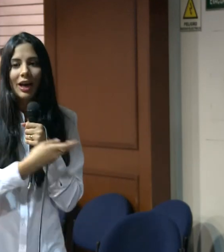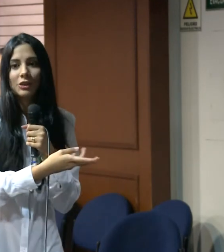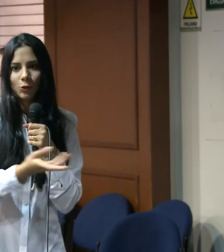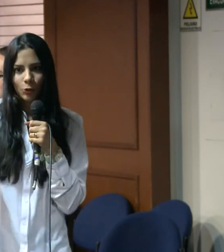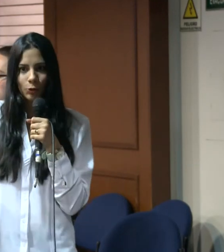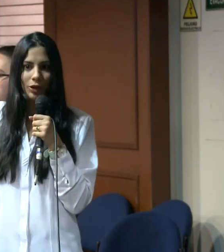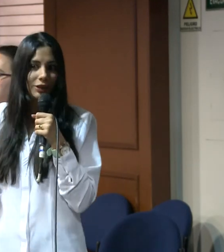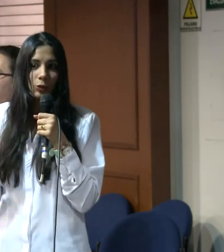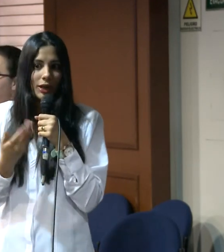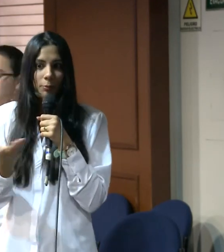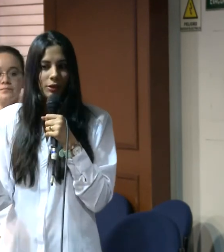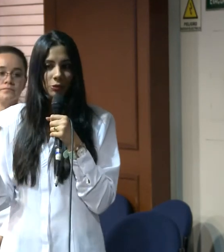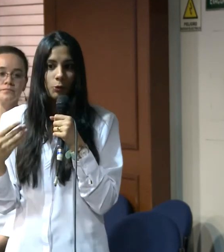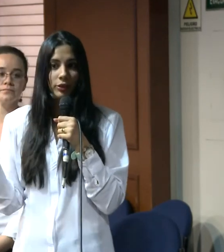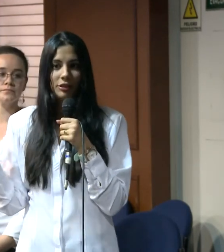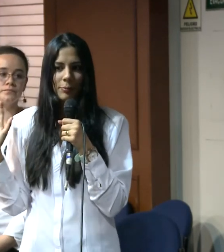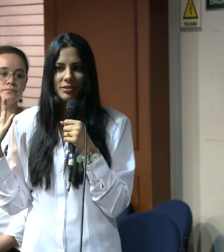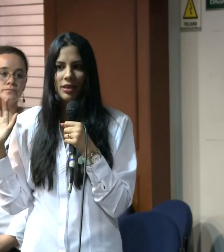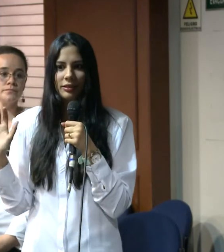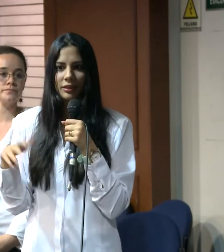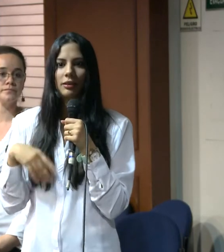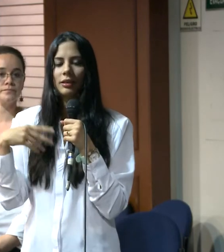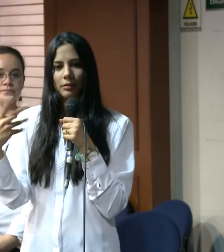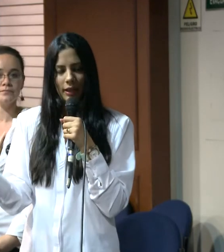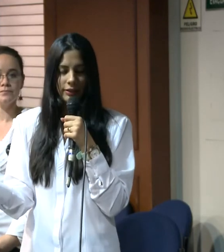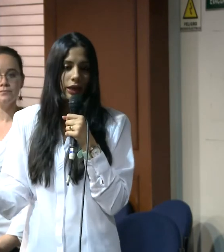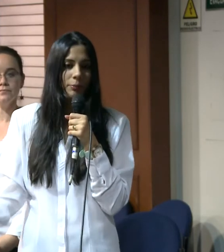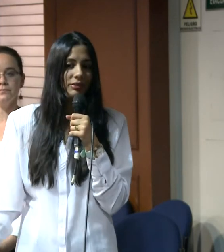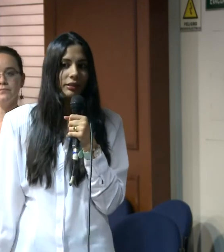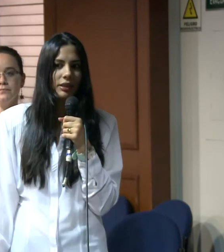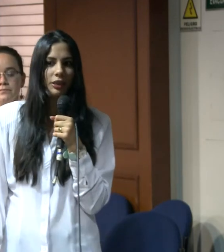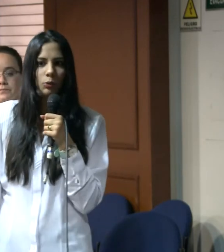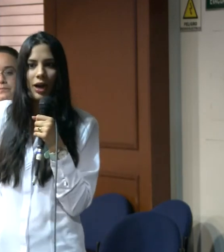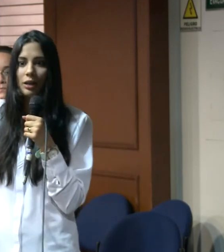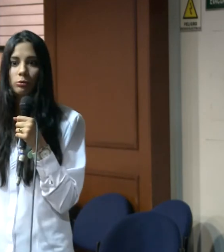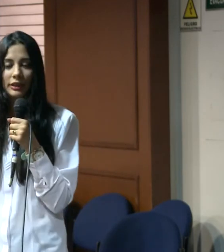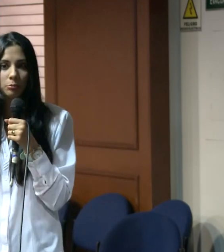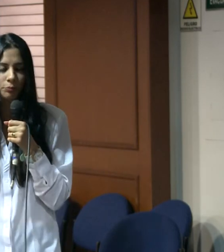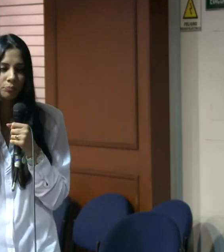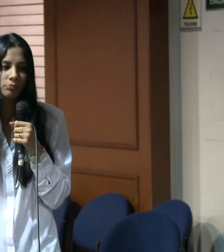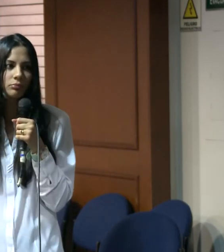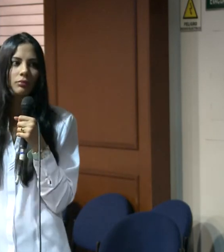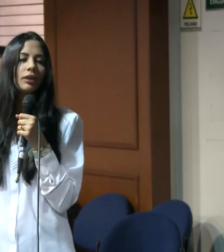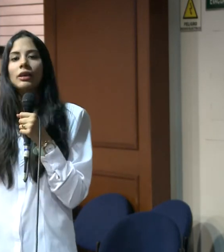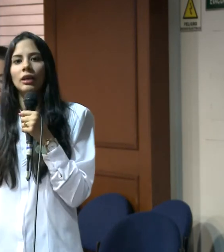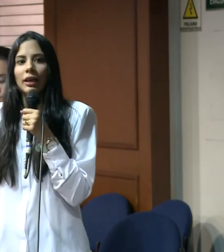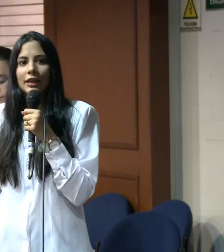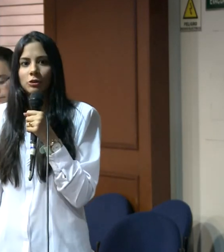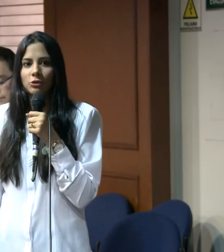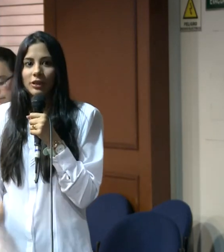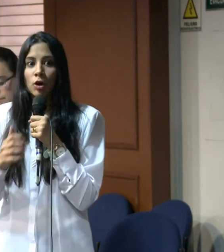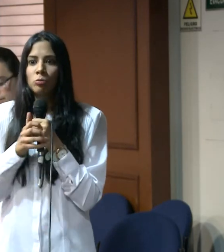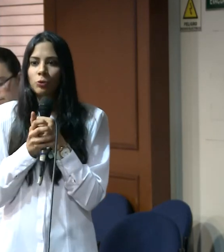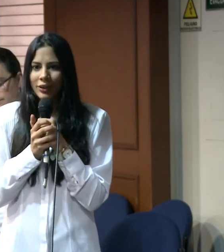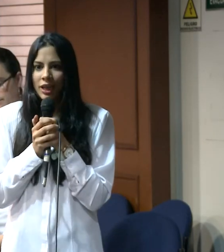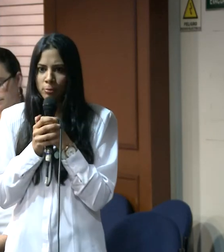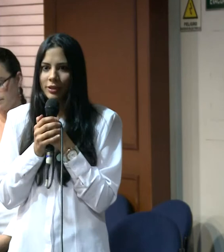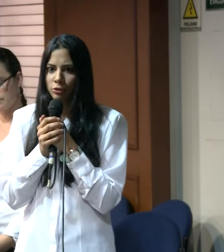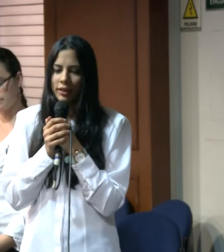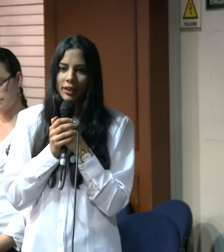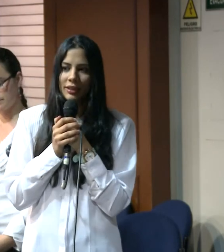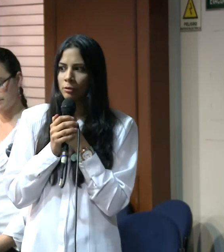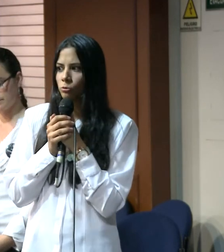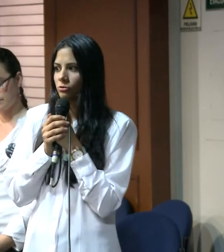sino a toda la población con discapacidad, ¿sí? Discapacidad intelectual, autismo. Entonces, como una